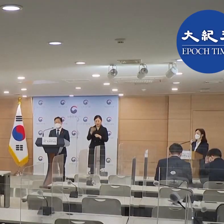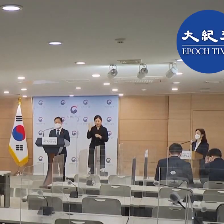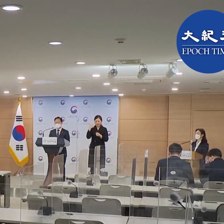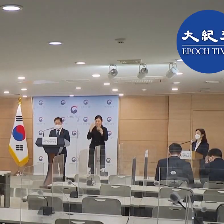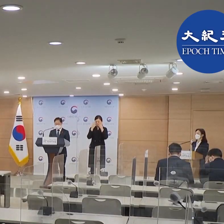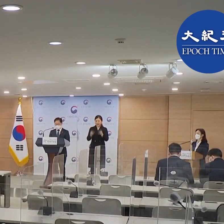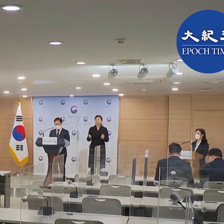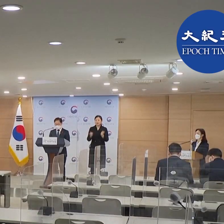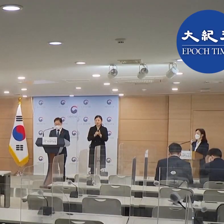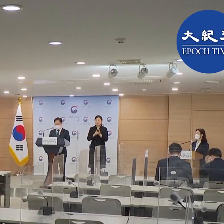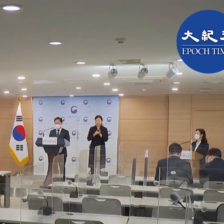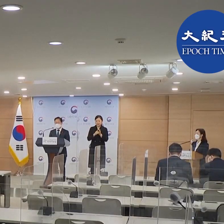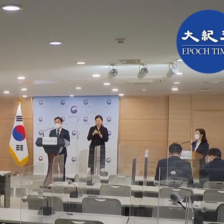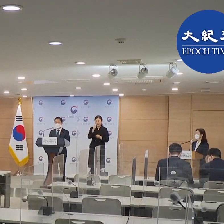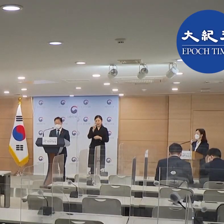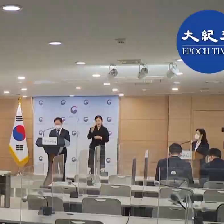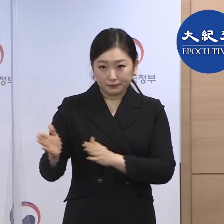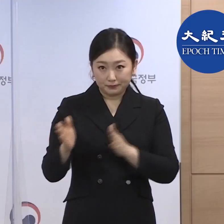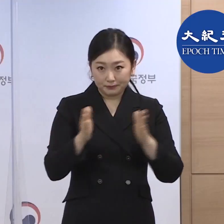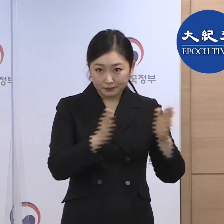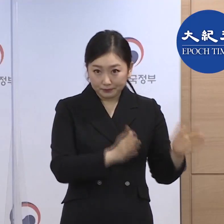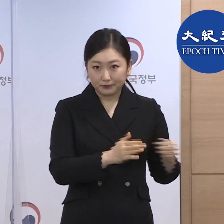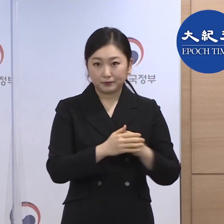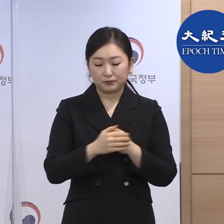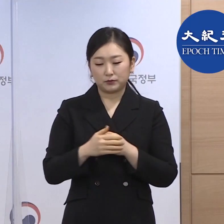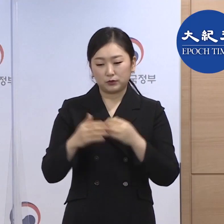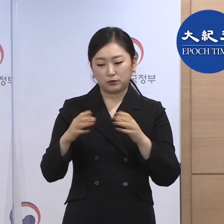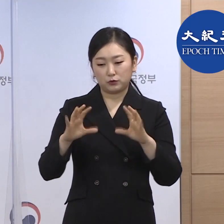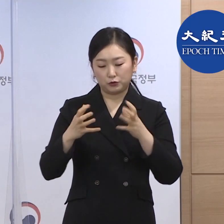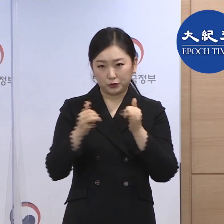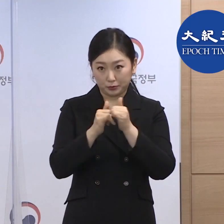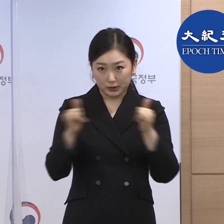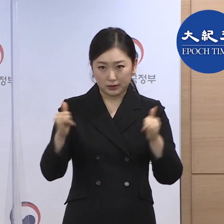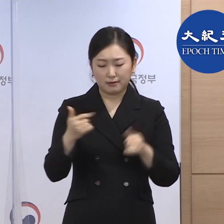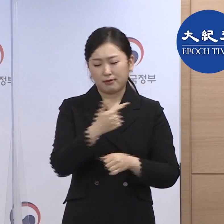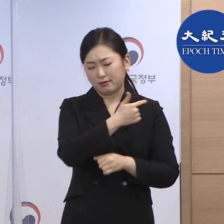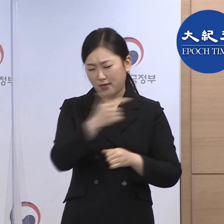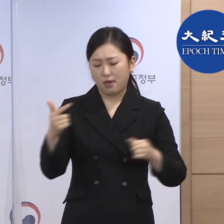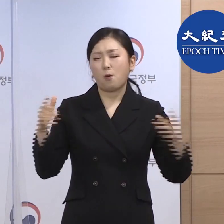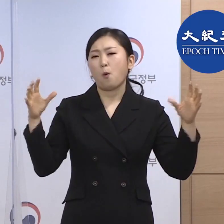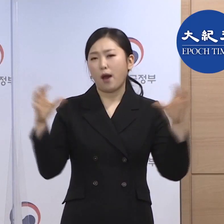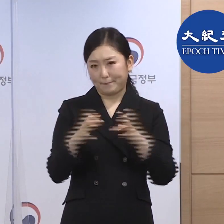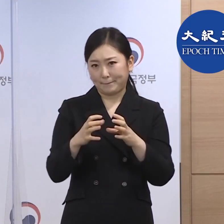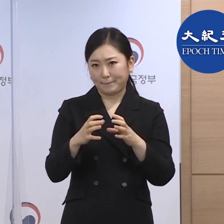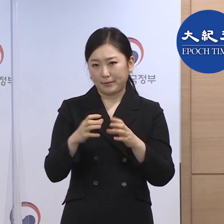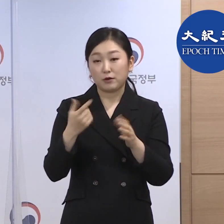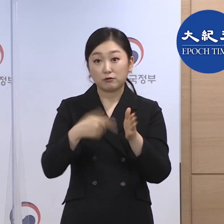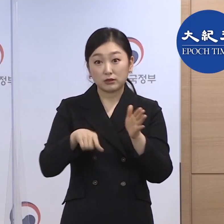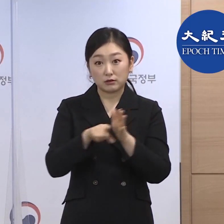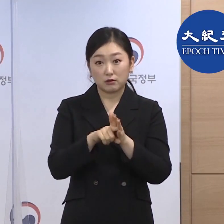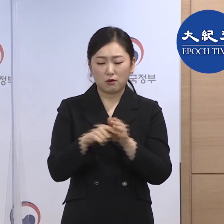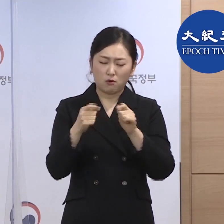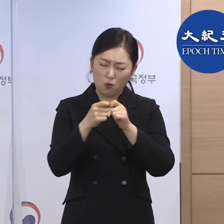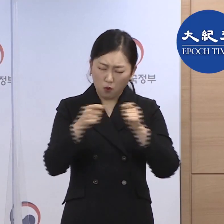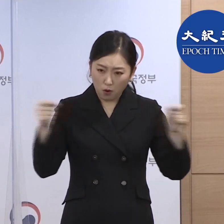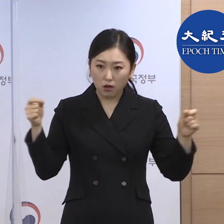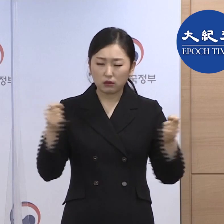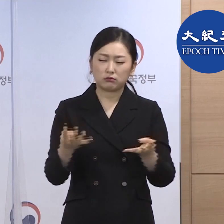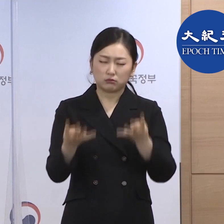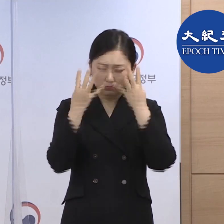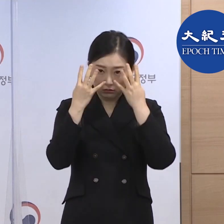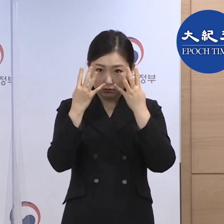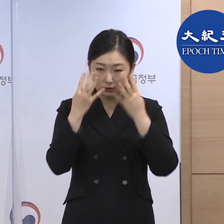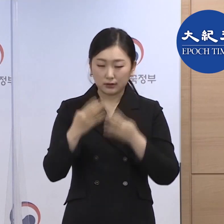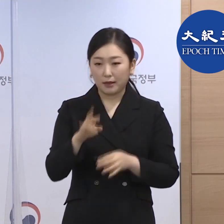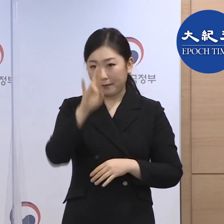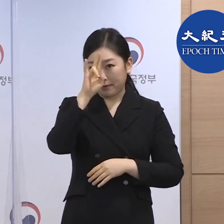3094人進行特赦減刑和復權。 國民대하업의관점에서장기간징역형을집행중인박근혜